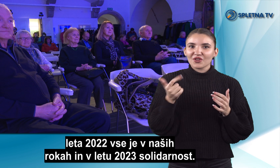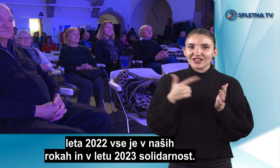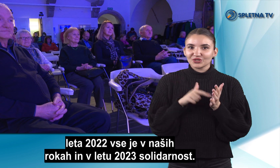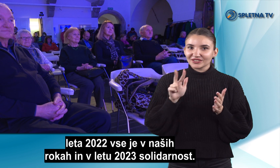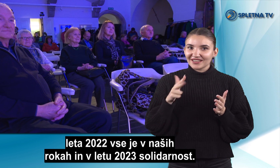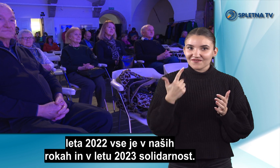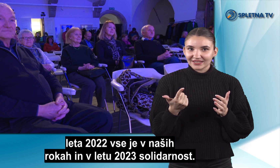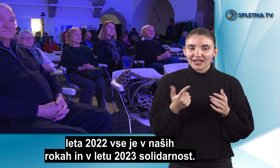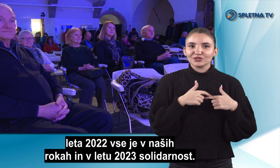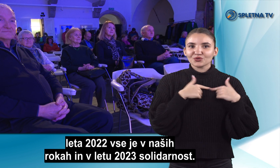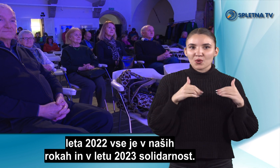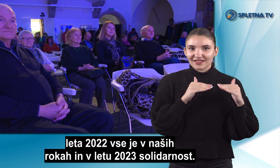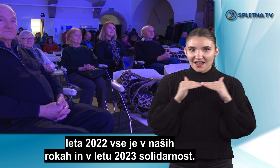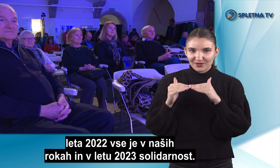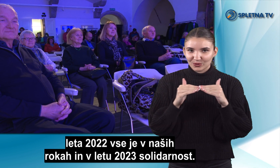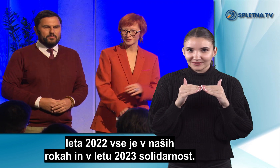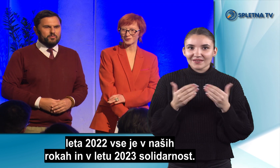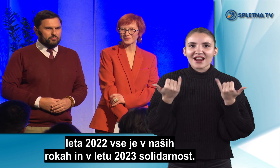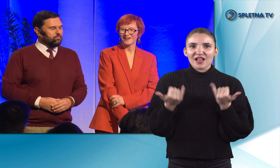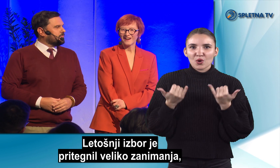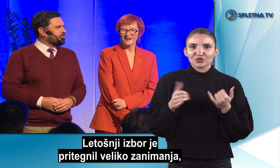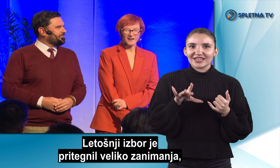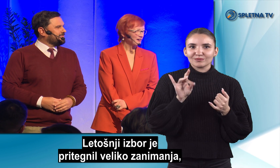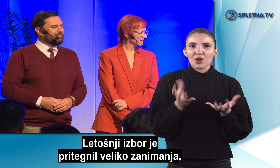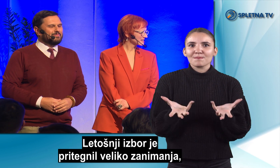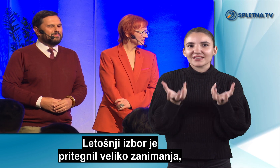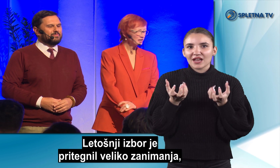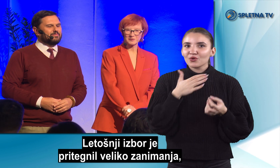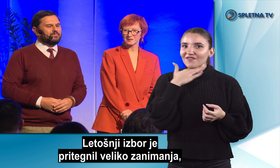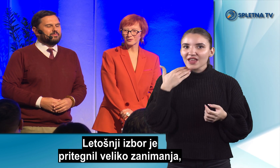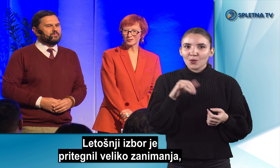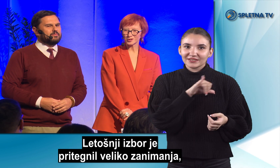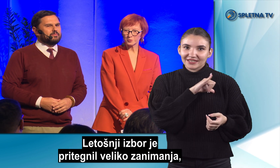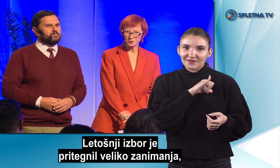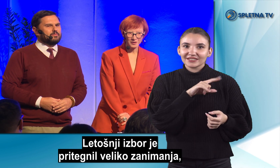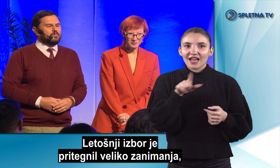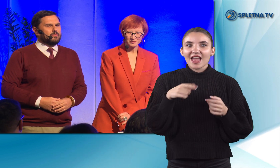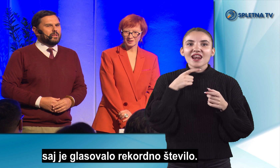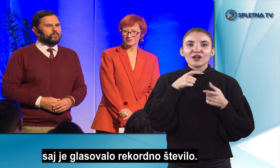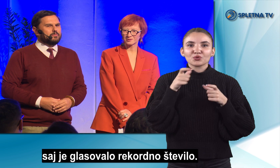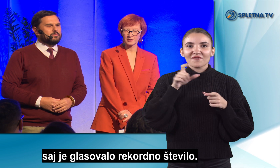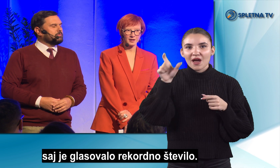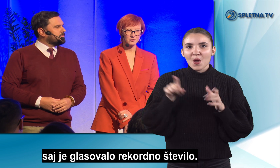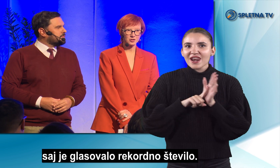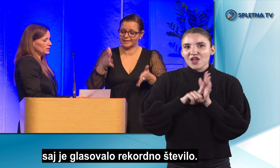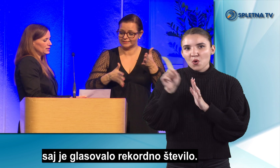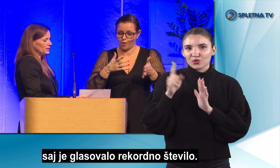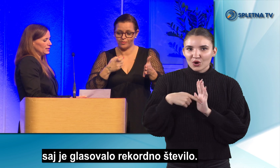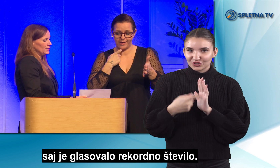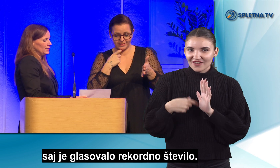leta 2022 Vse je v naših rokah in v letu 2023